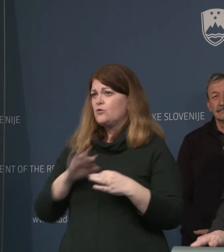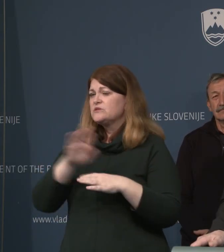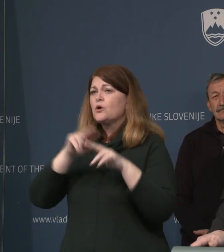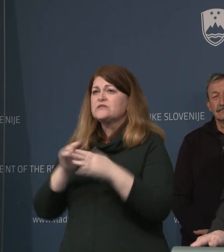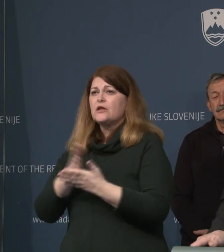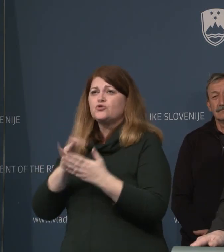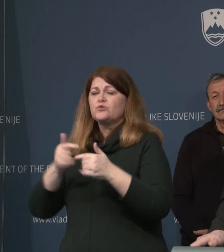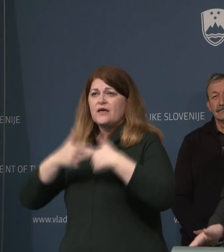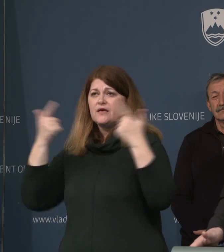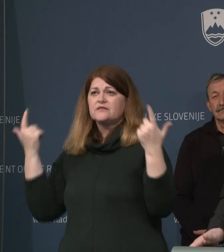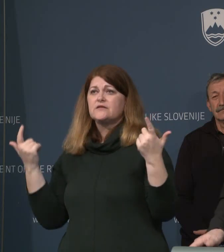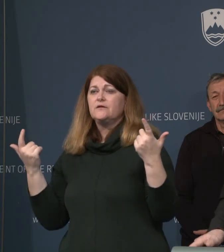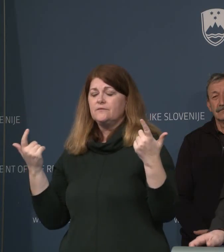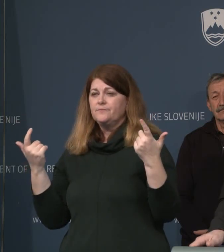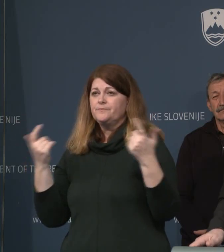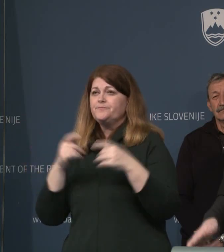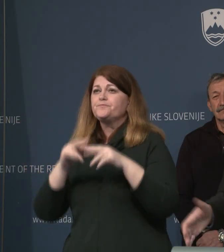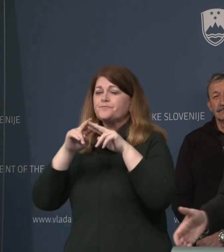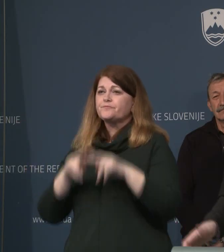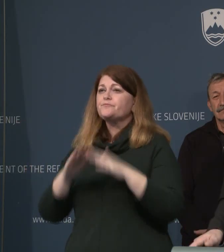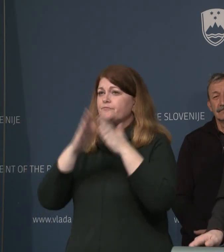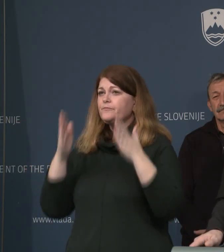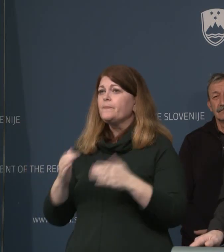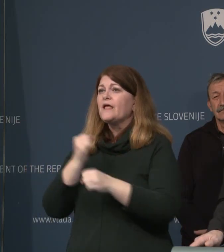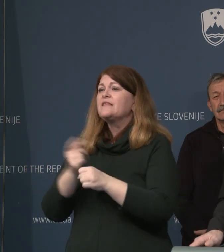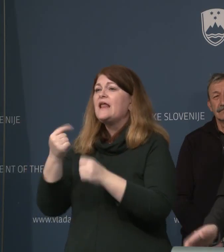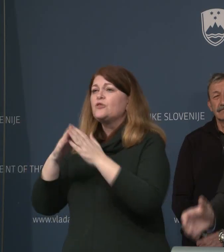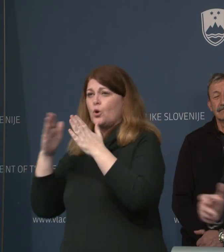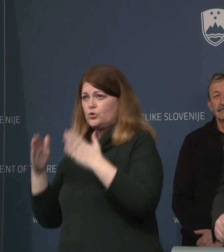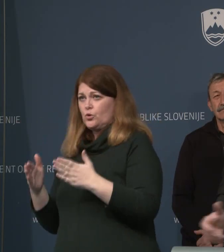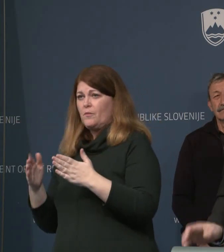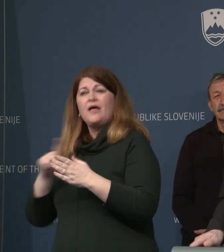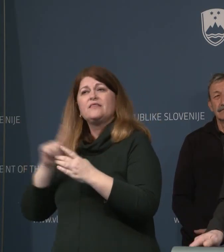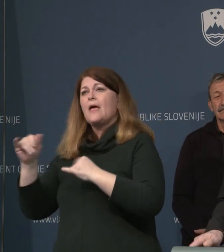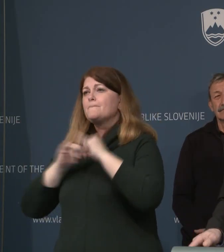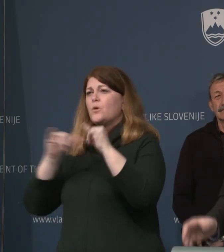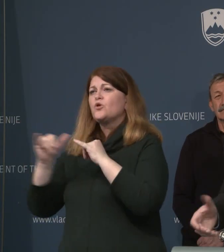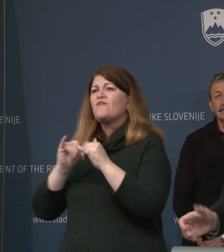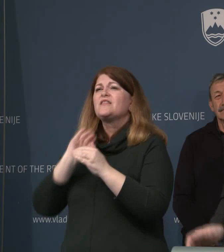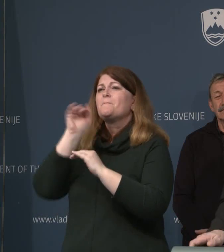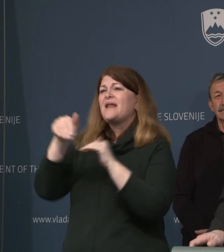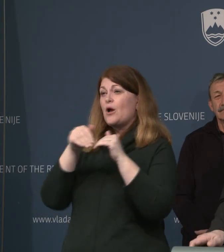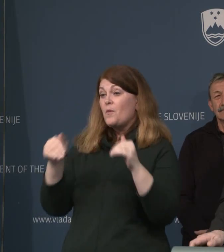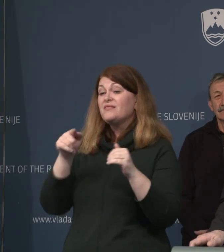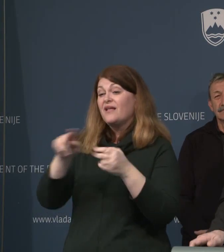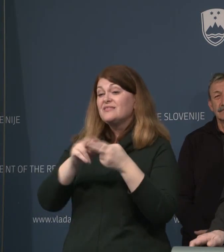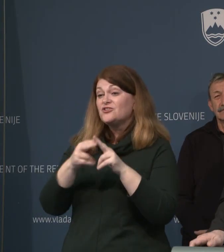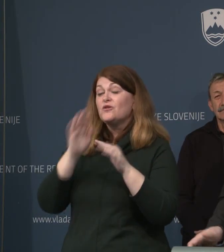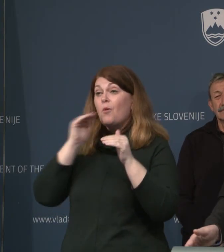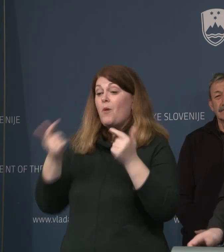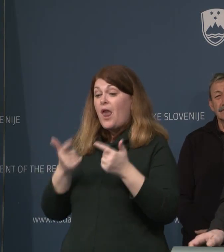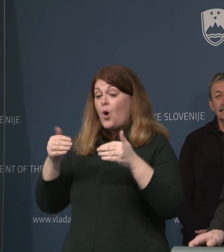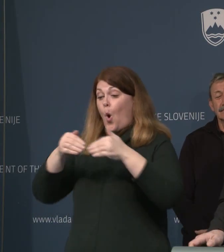služb prav jasen. No. Ostanite doma, delajte od doma, ne potovati preko meja, ker na ta način bomo pač